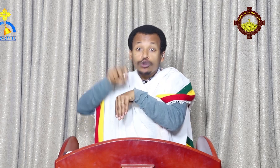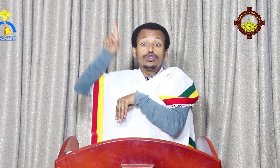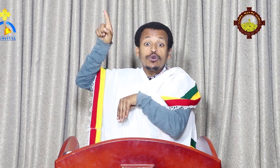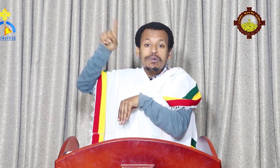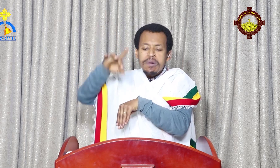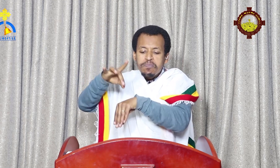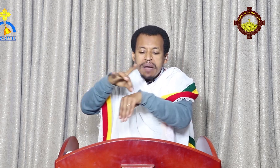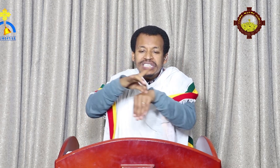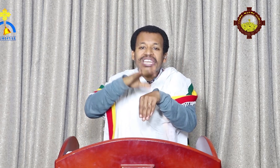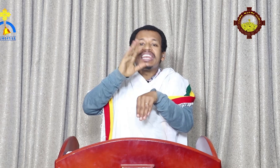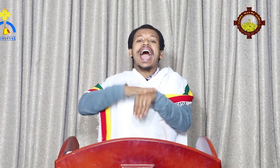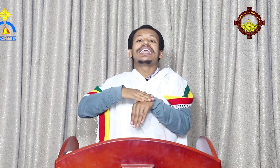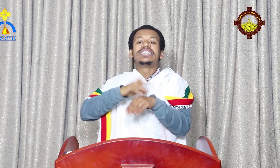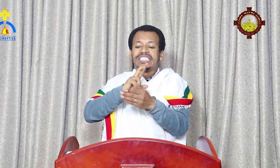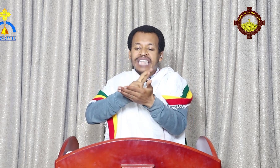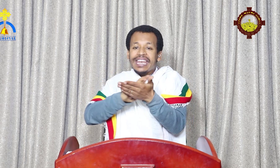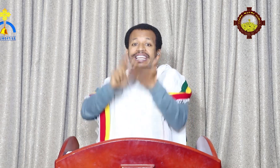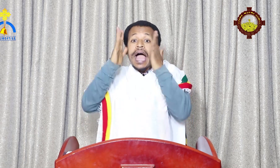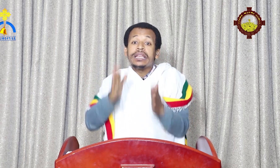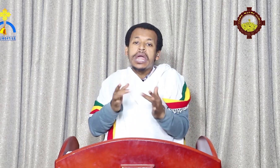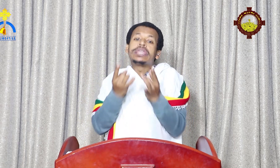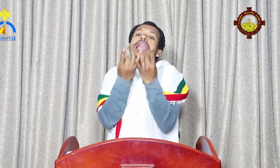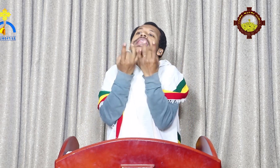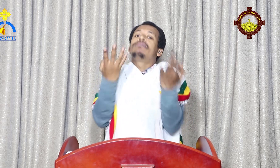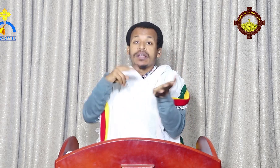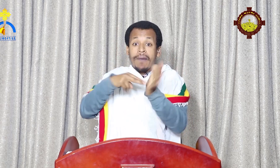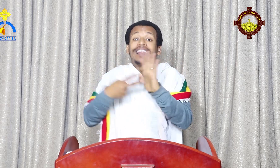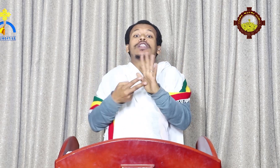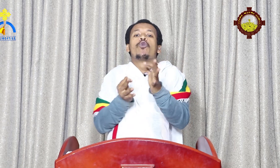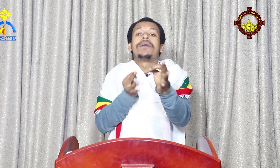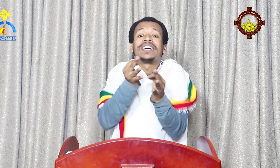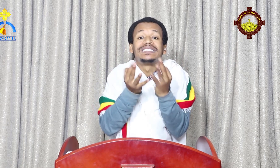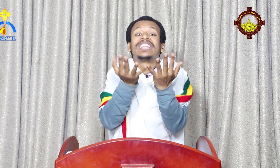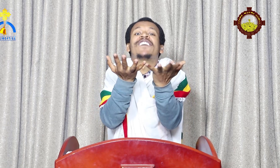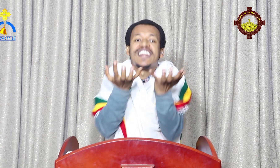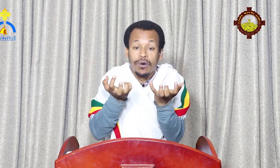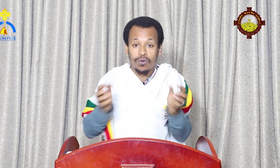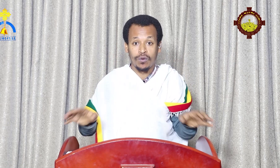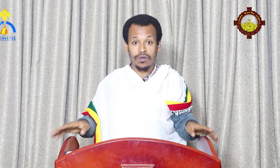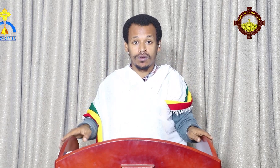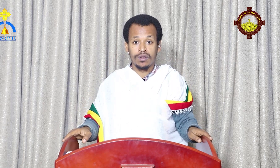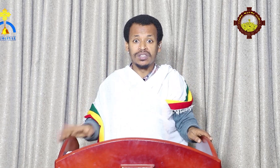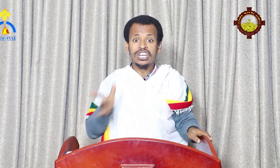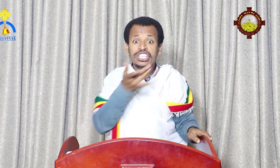በወቅቱ በምድር ላይ ጻድቃን የለም ማለት ነው ለመግለጽ የተፈለገው